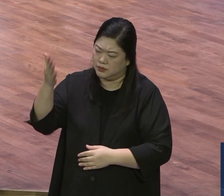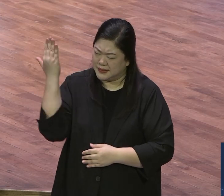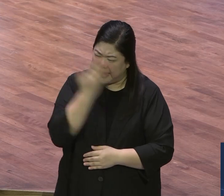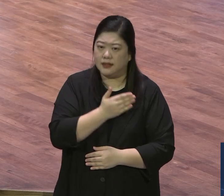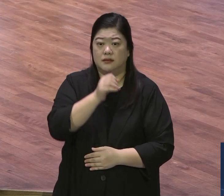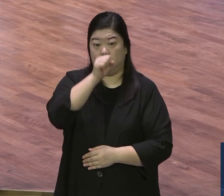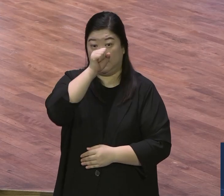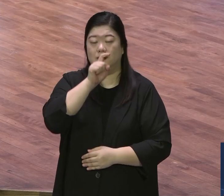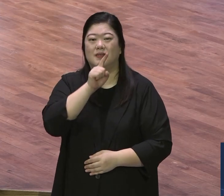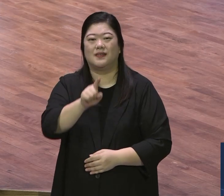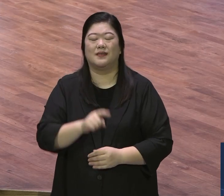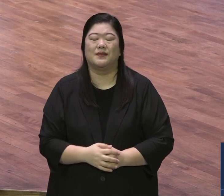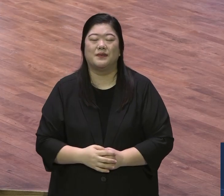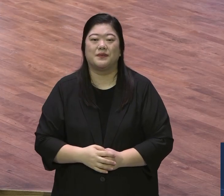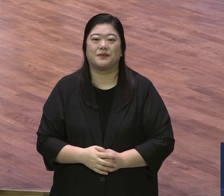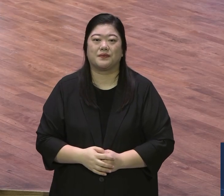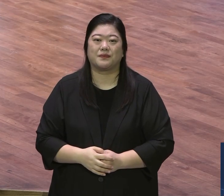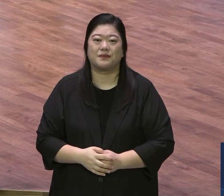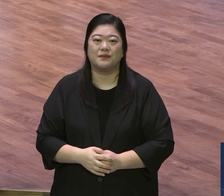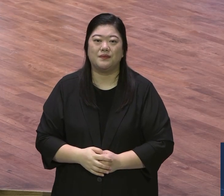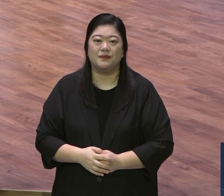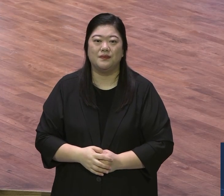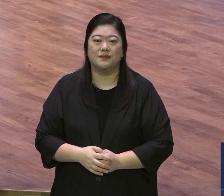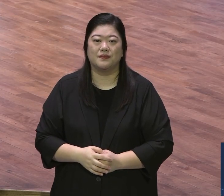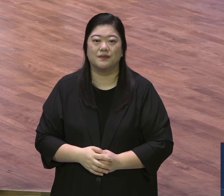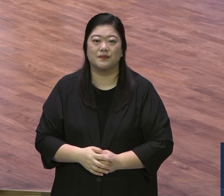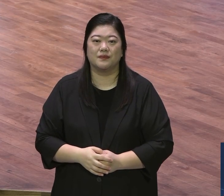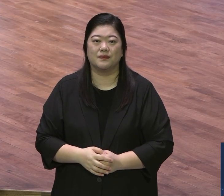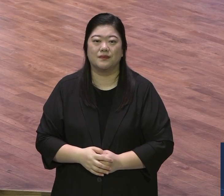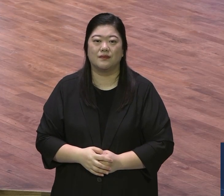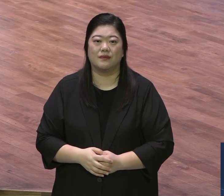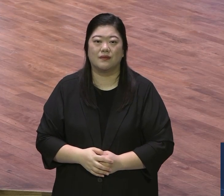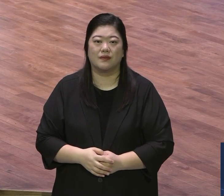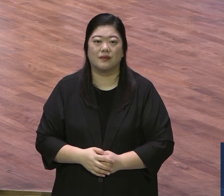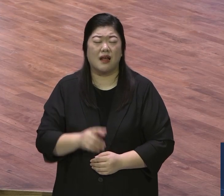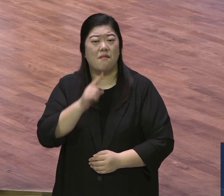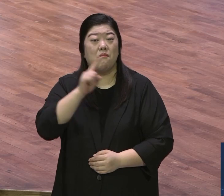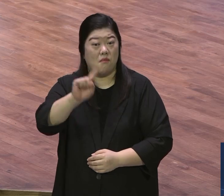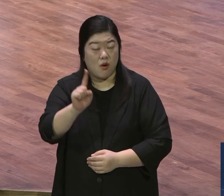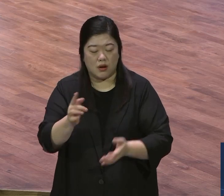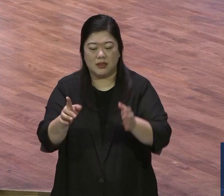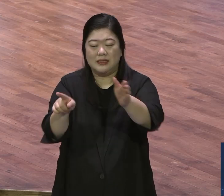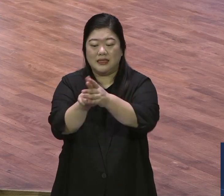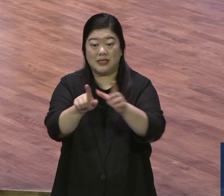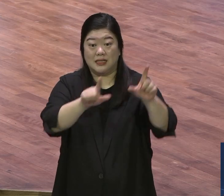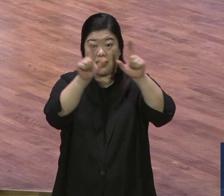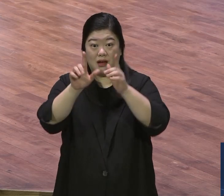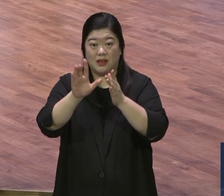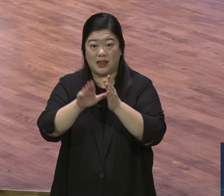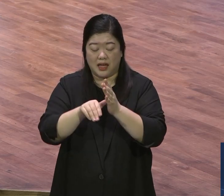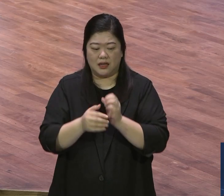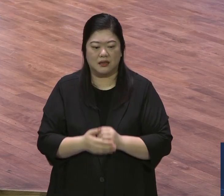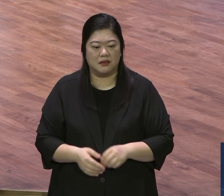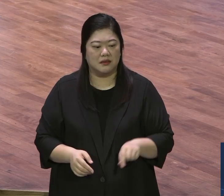이 비유를 통해서 예수님께서 신앙생활은 적당히 타협해서 맞춰가는 것이 아니다.